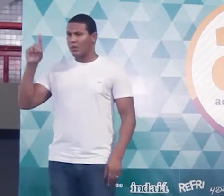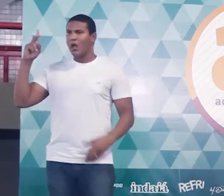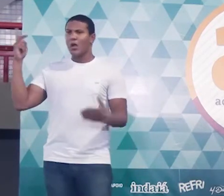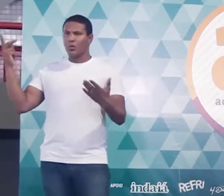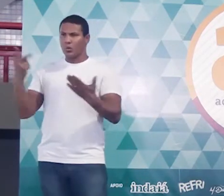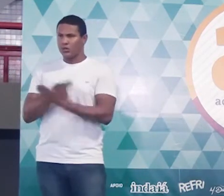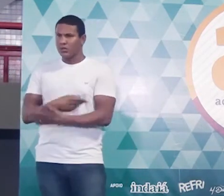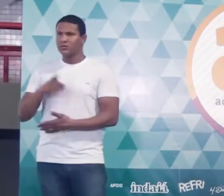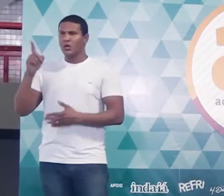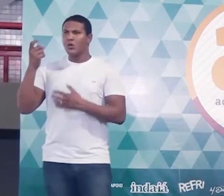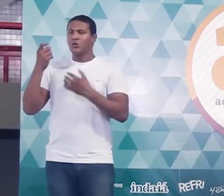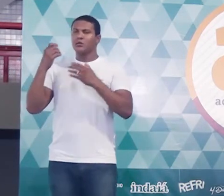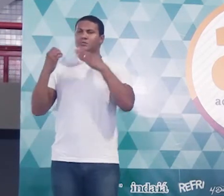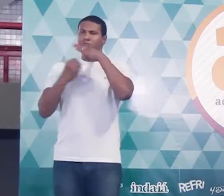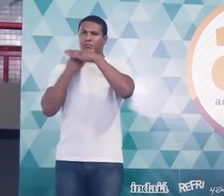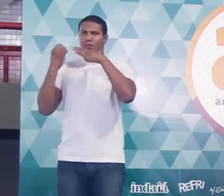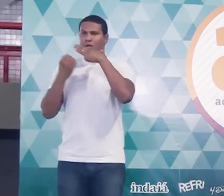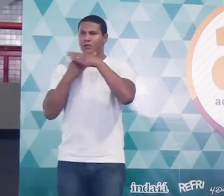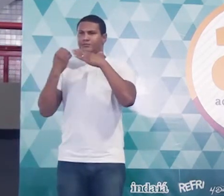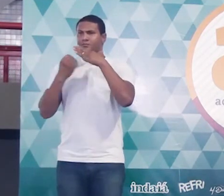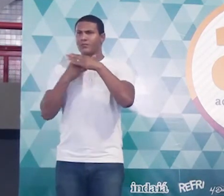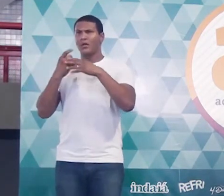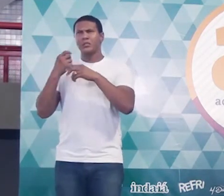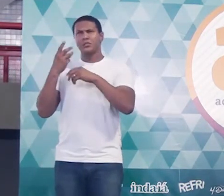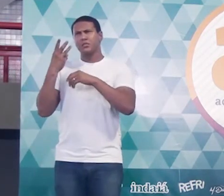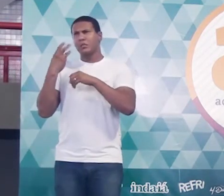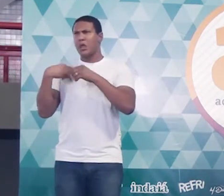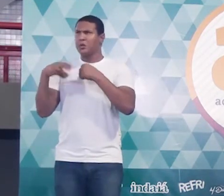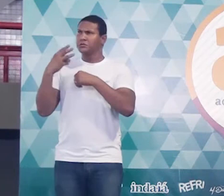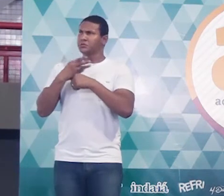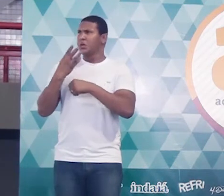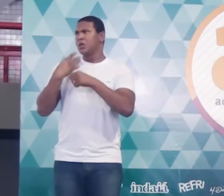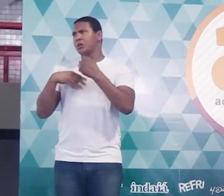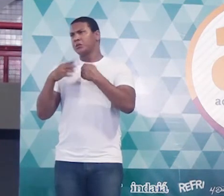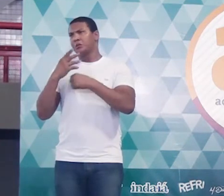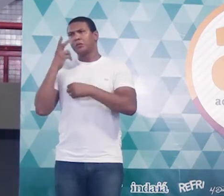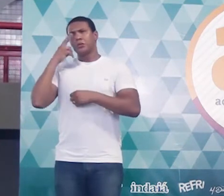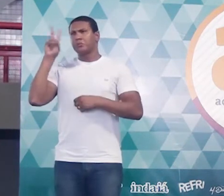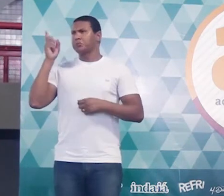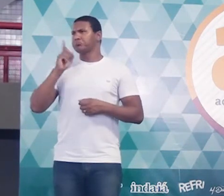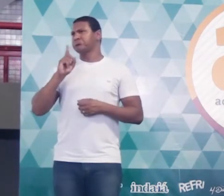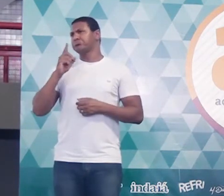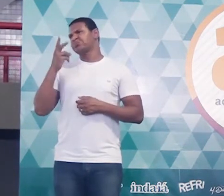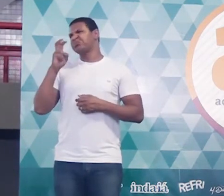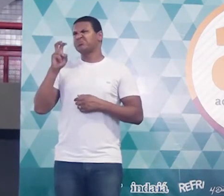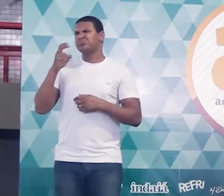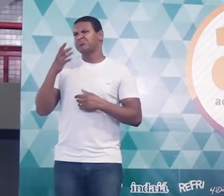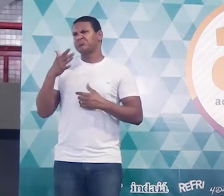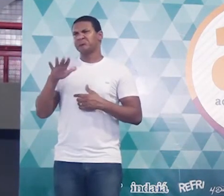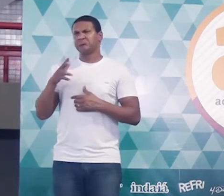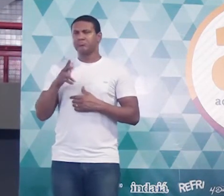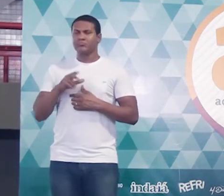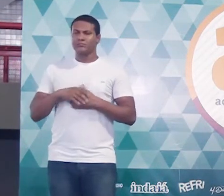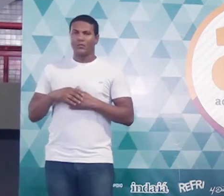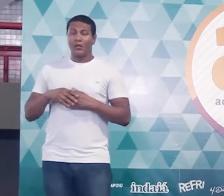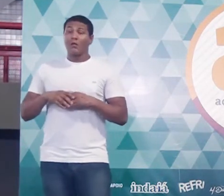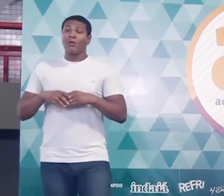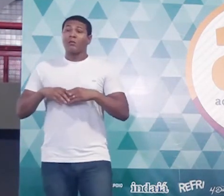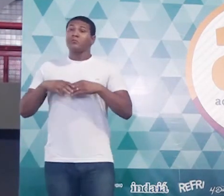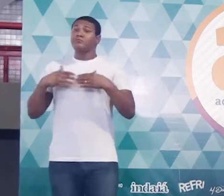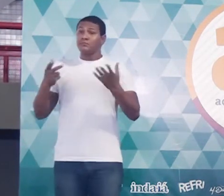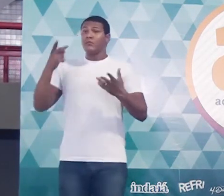acidente nuclear no Japão, acho que uns 3 ou 4 anos, não lembro, mas há pouco, 5 anos, eu acho. As pessoas